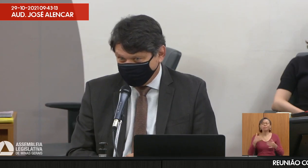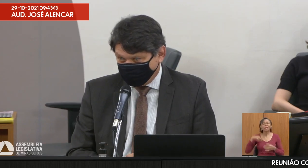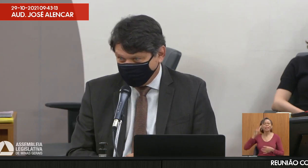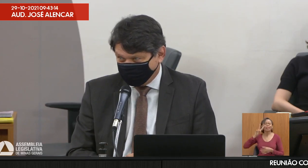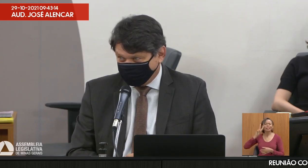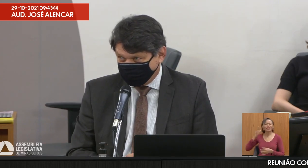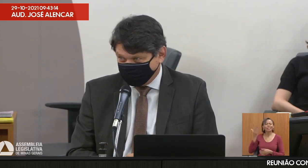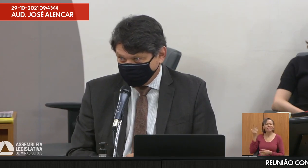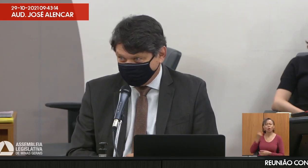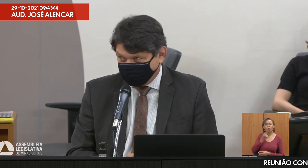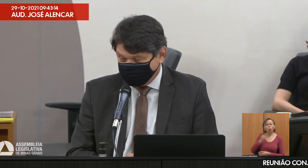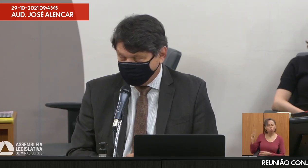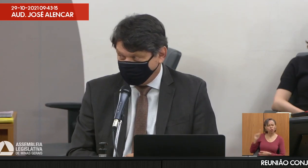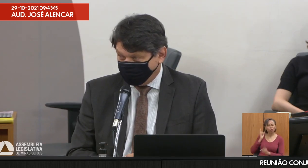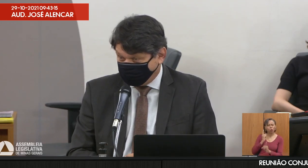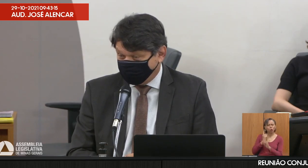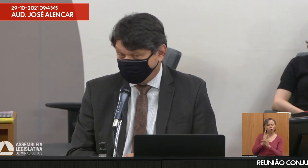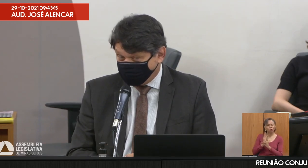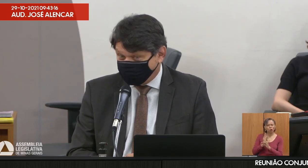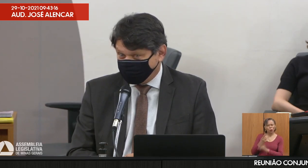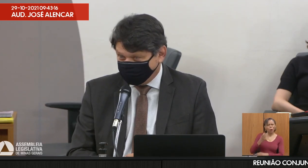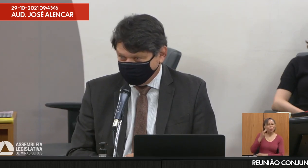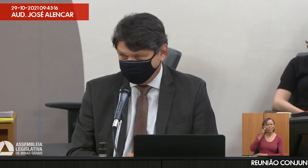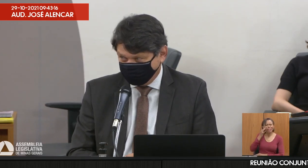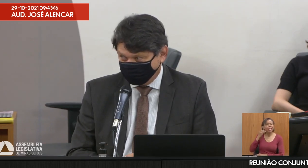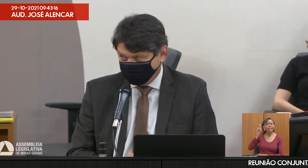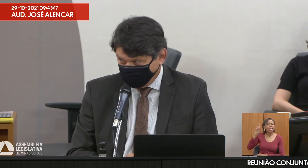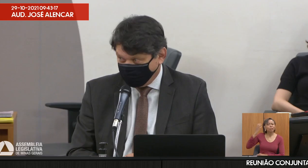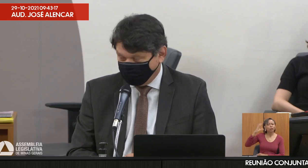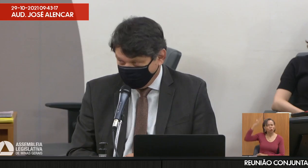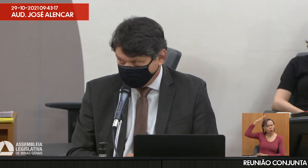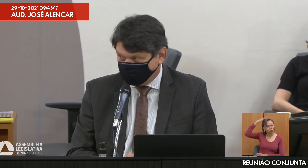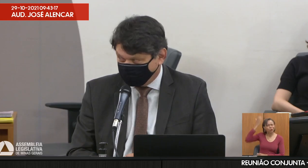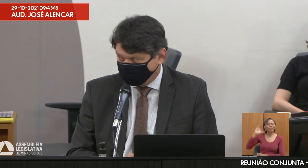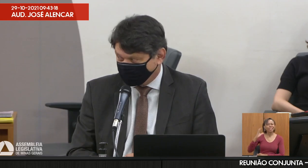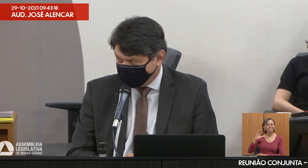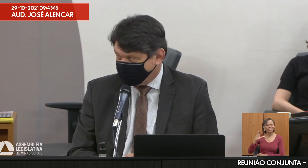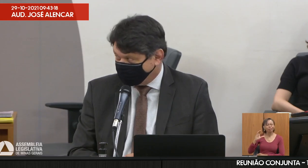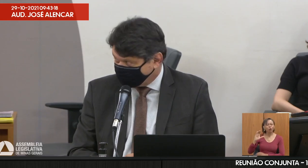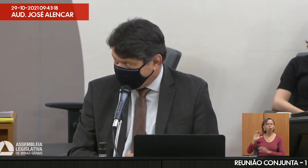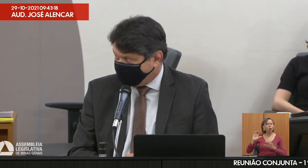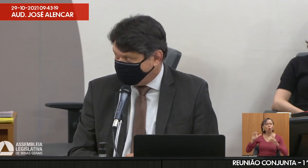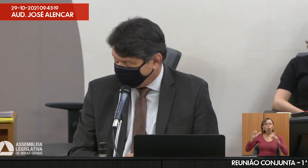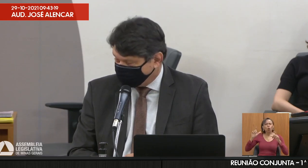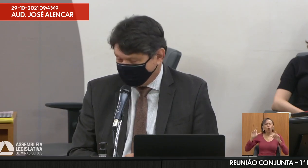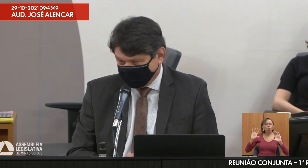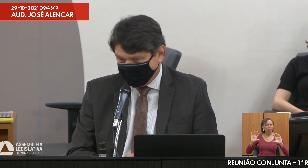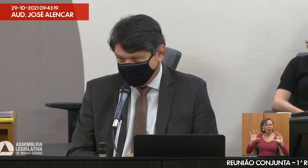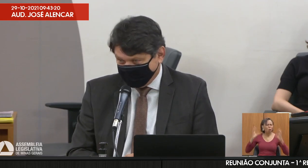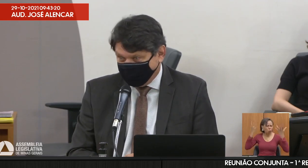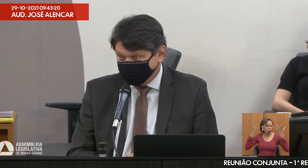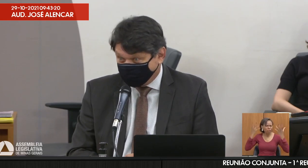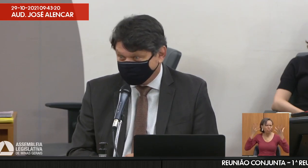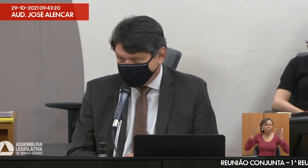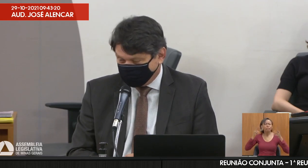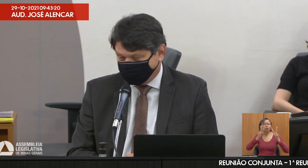nós nos encontramos presencialmente foi em Curitiba, num evento em que tratávamos da inclusão